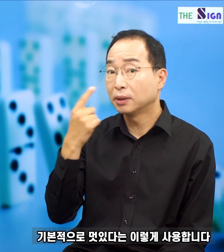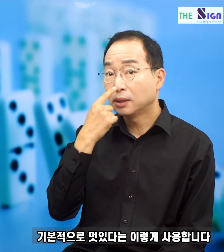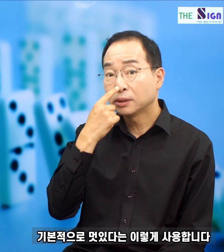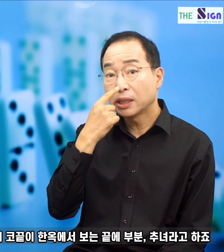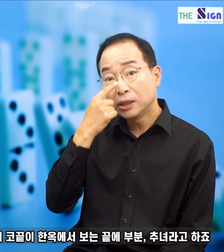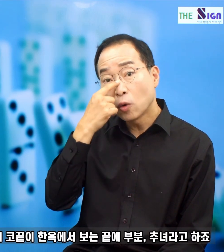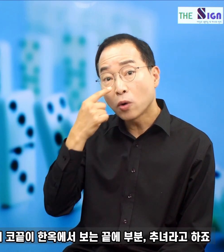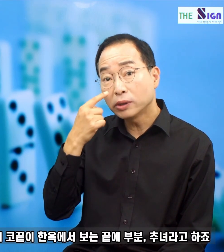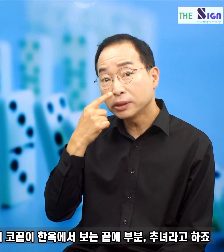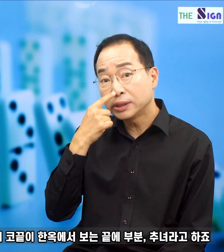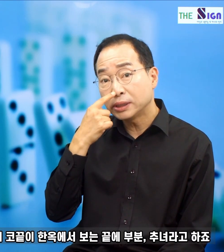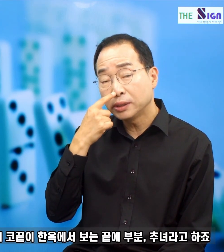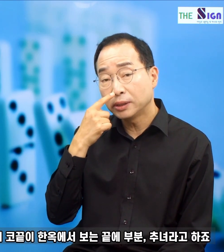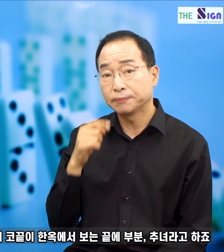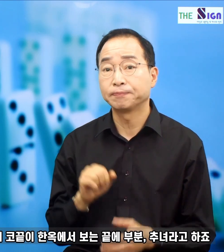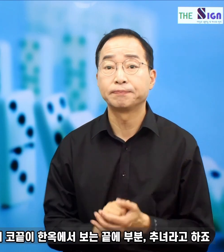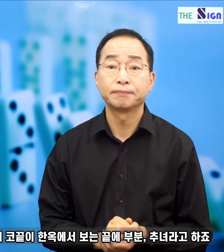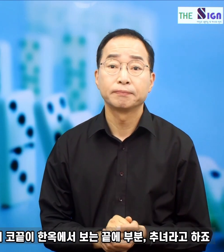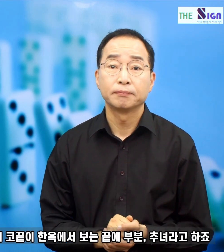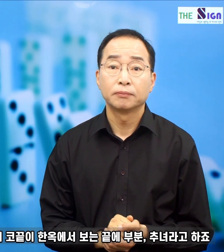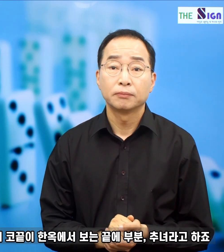자, 이 코끝이